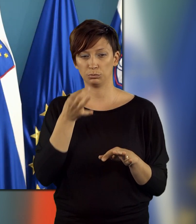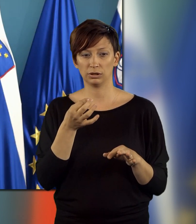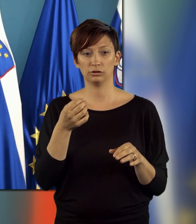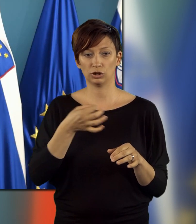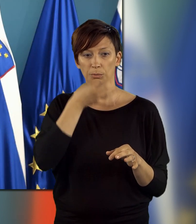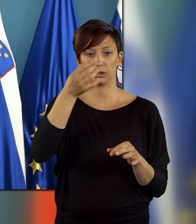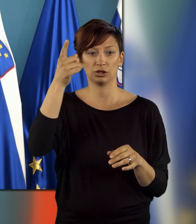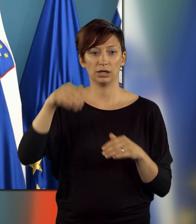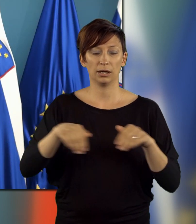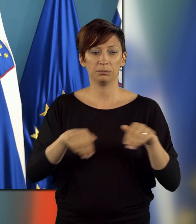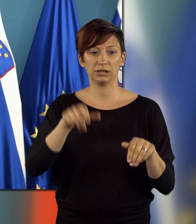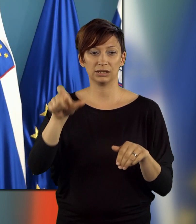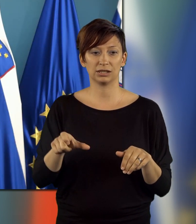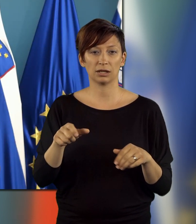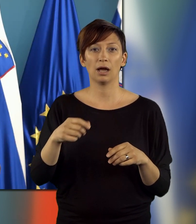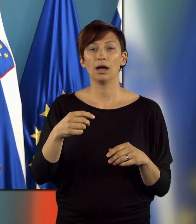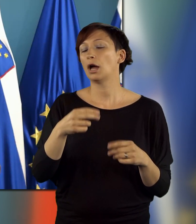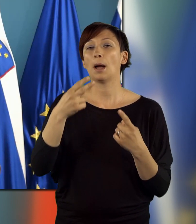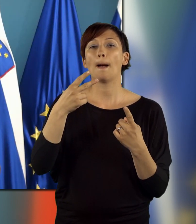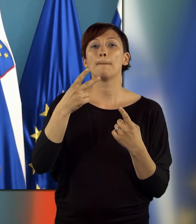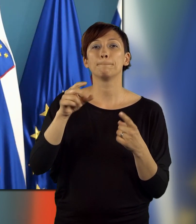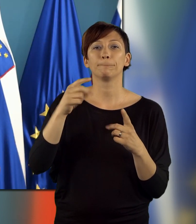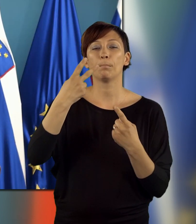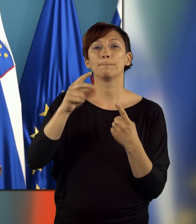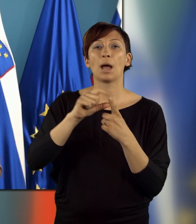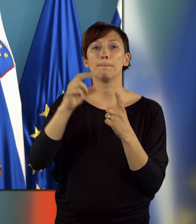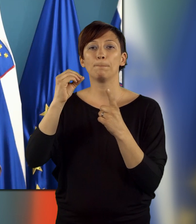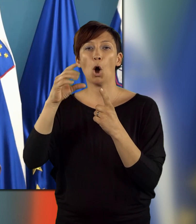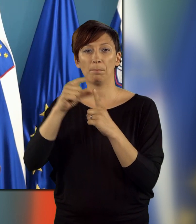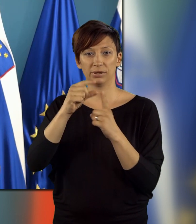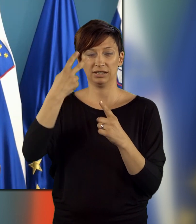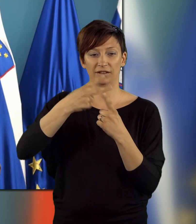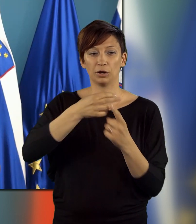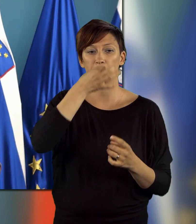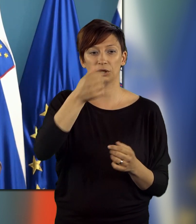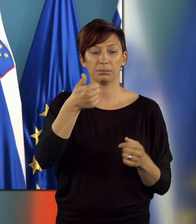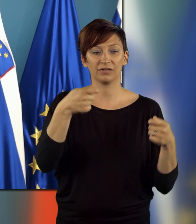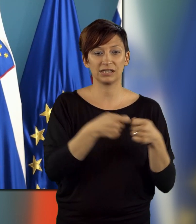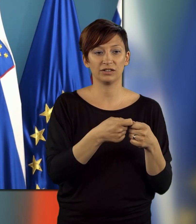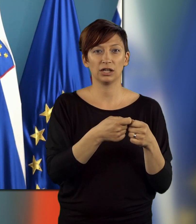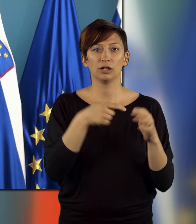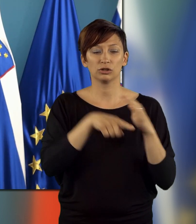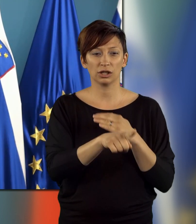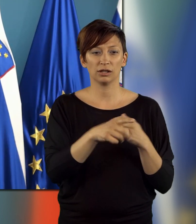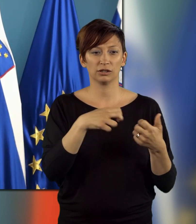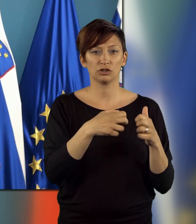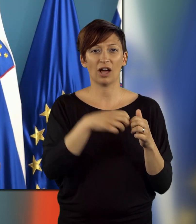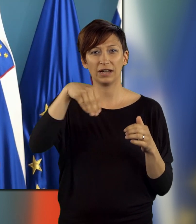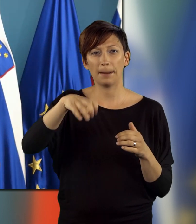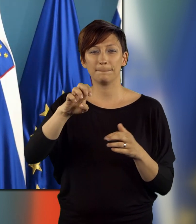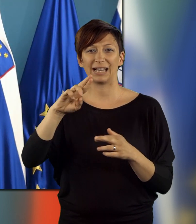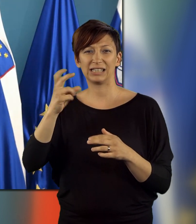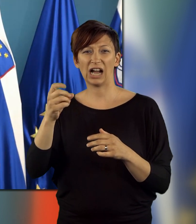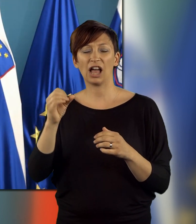Ja, gospa ministrica Suzana Perman-Bock, tudi jaz imam za vas dve vprašanji, in sicer prvo se veže na težave znotraj Agrokorja oziroma Mercatorja. Zanima